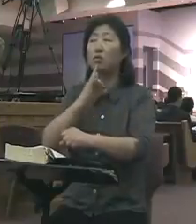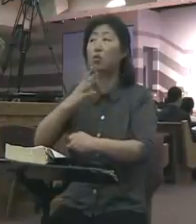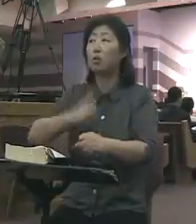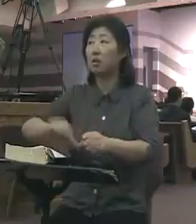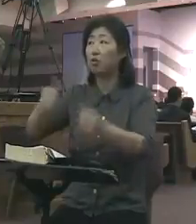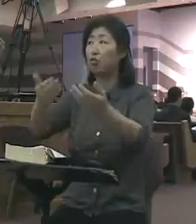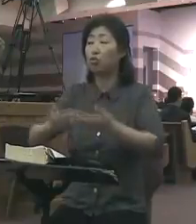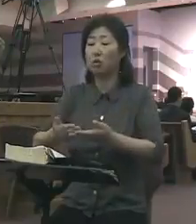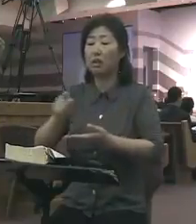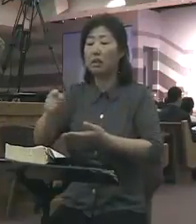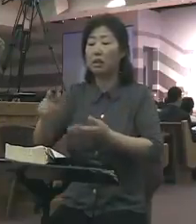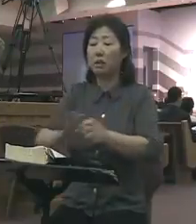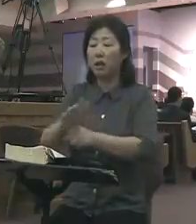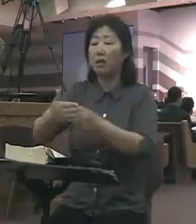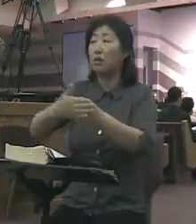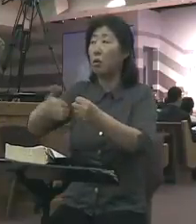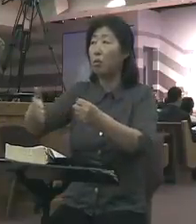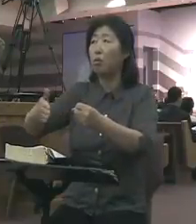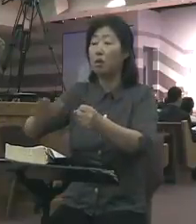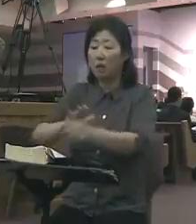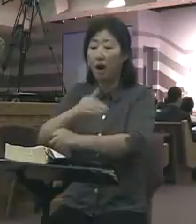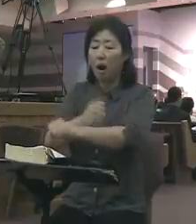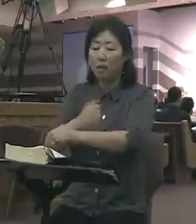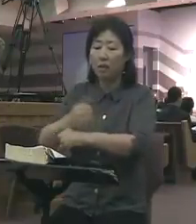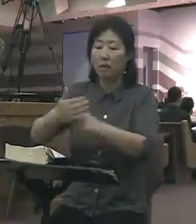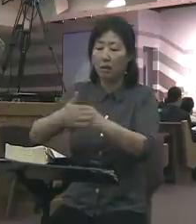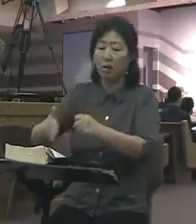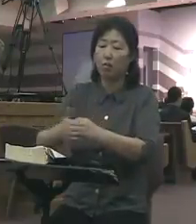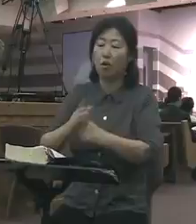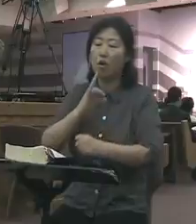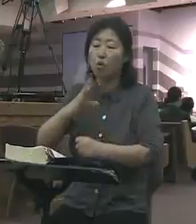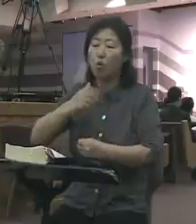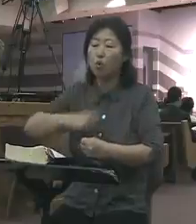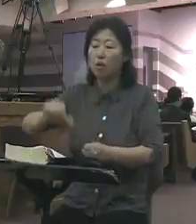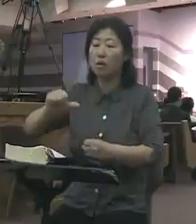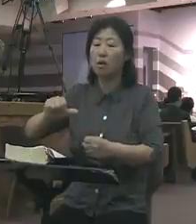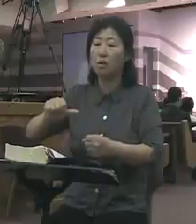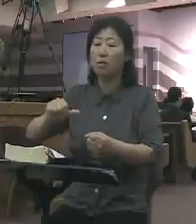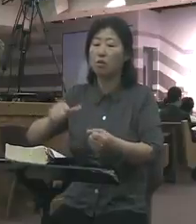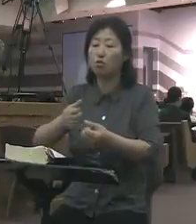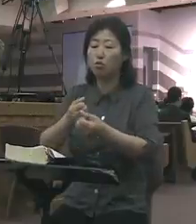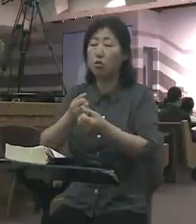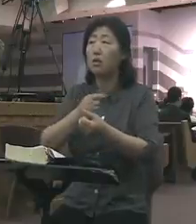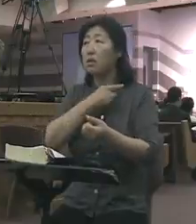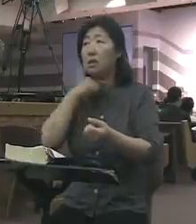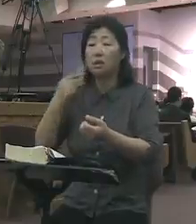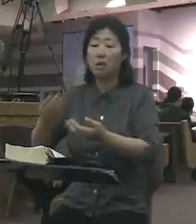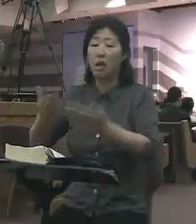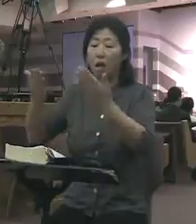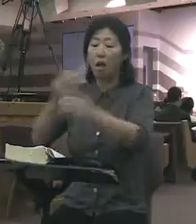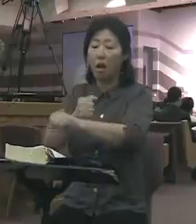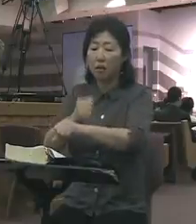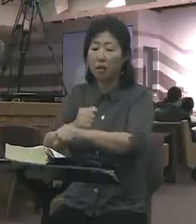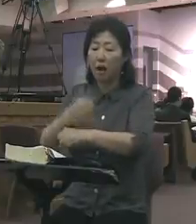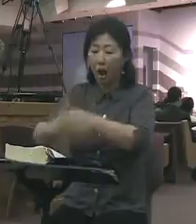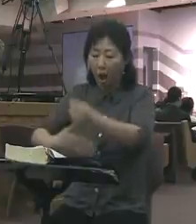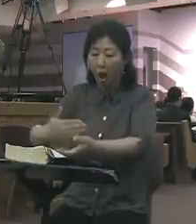그는 사랑했기 때문에, 사랑하시기 때문에 독생자까지도 희생하시는 하나님이 되십니다. 이 하나님을